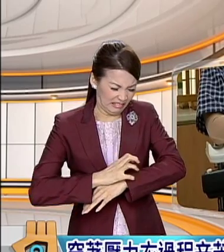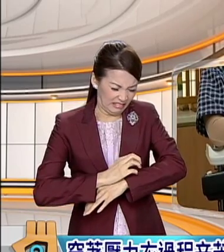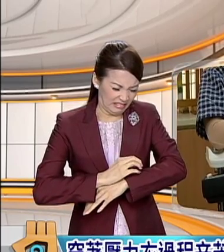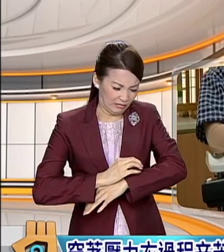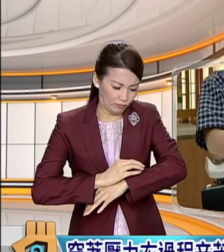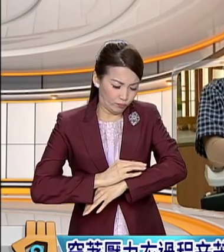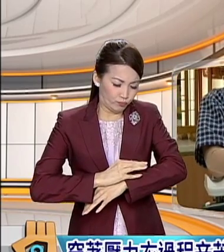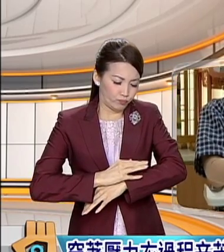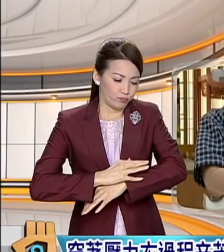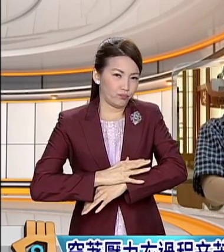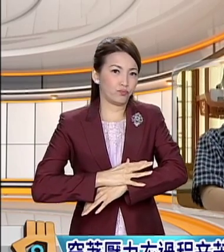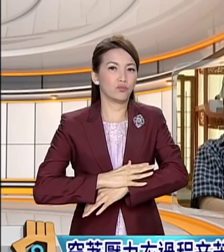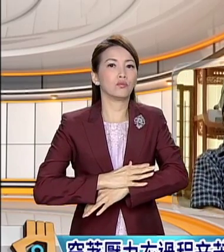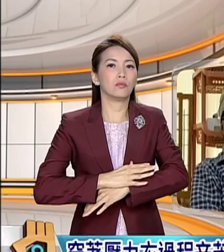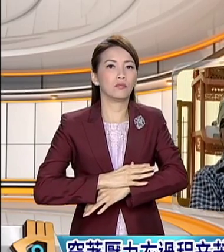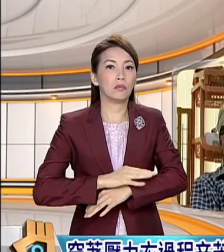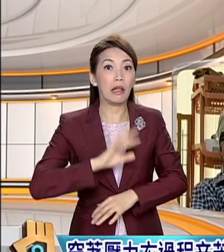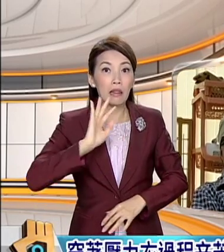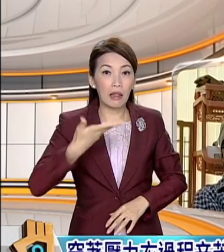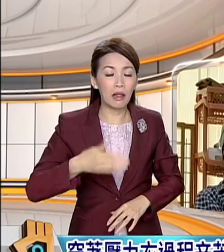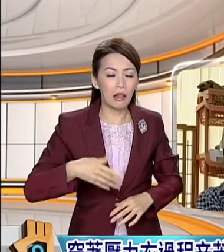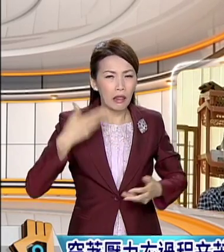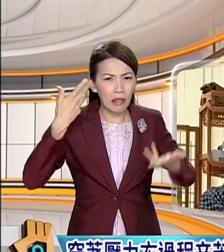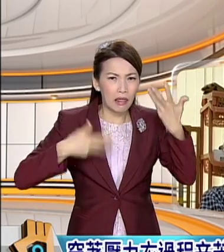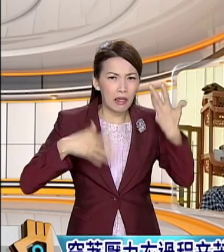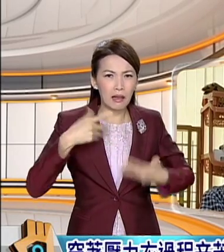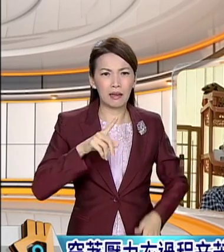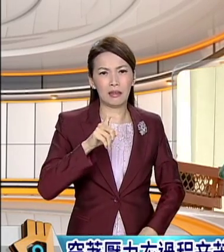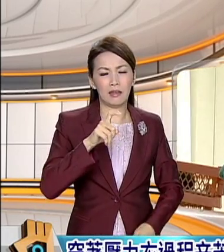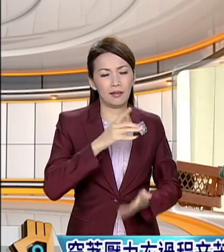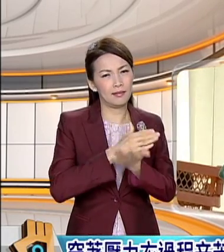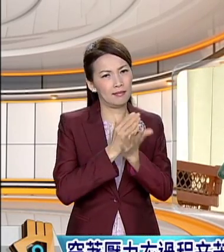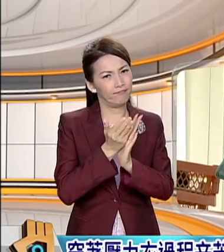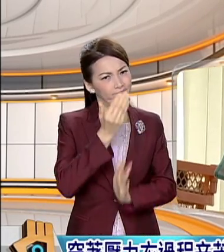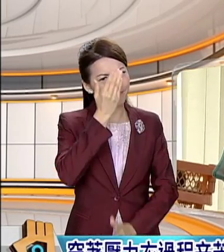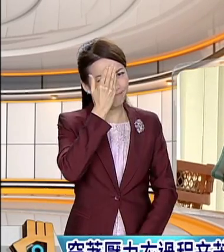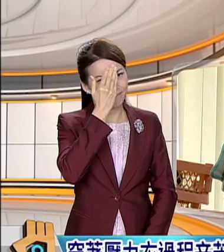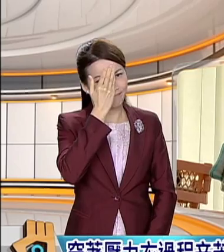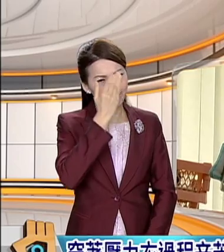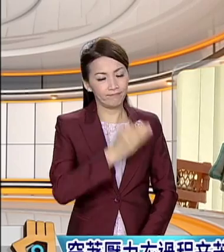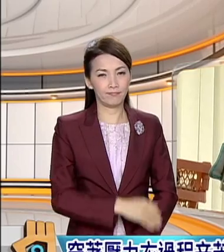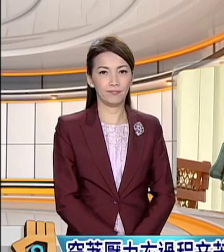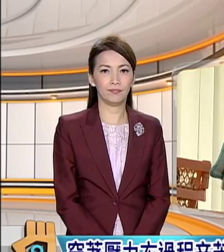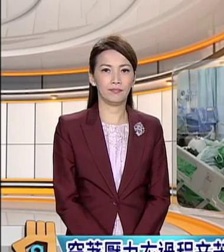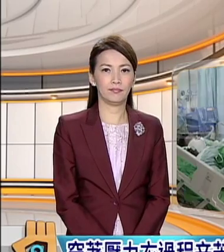生，还可能有排汗功能失调等等的问题。